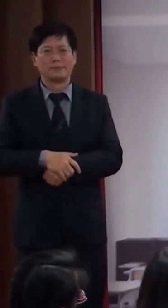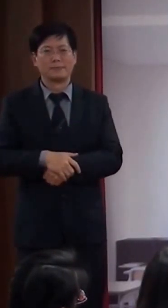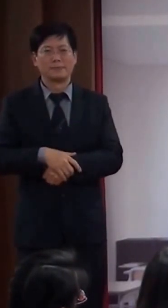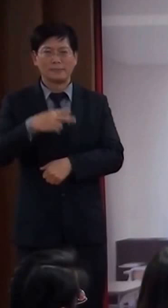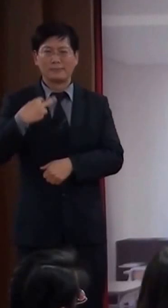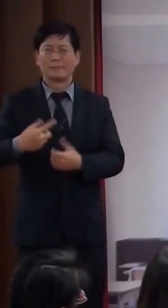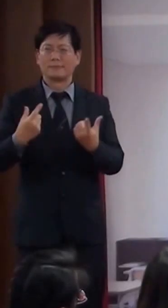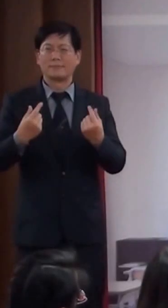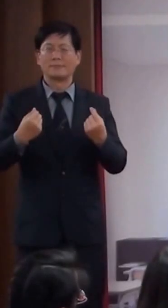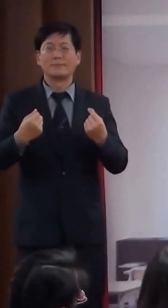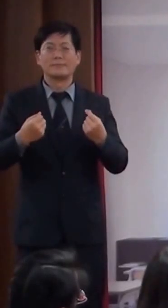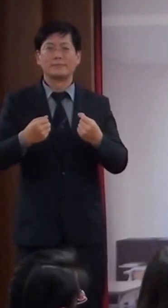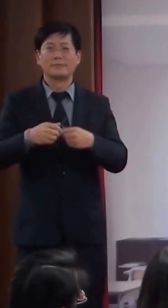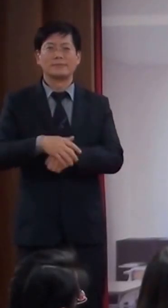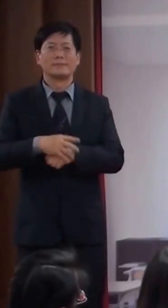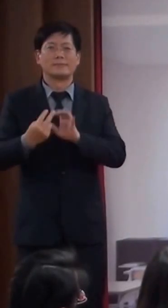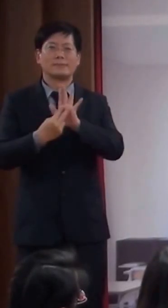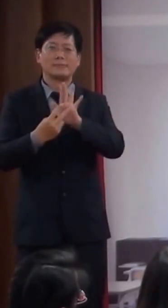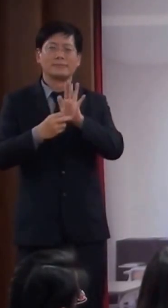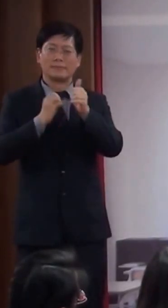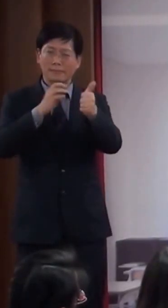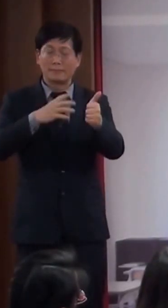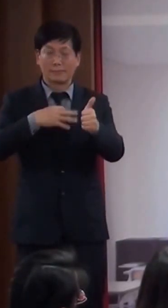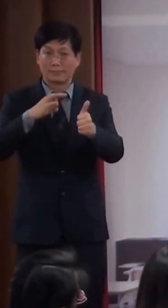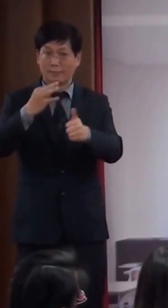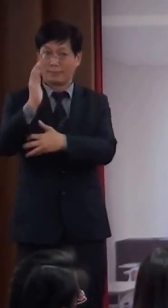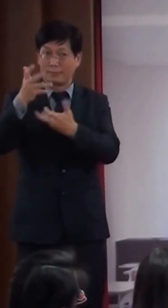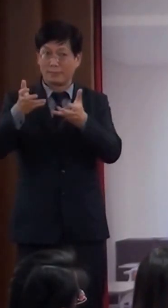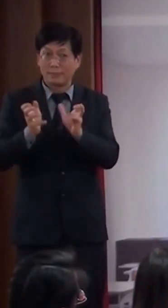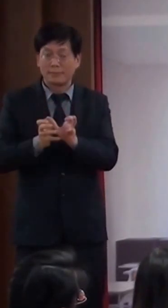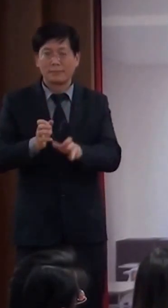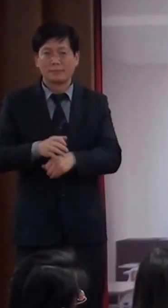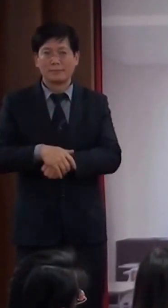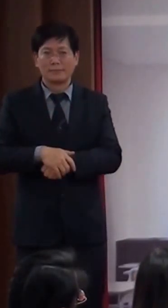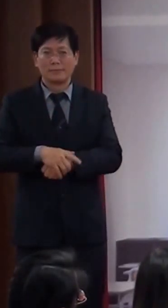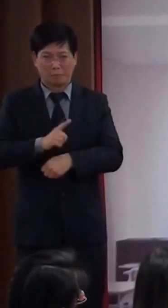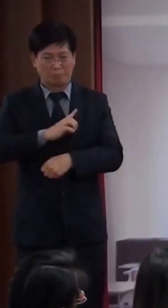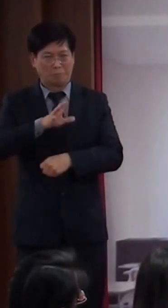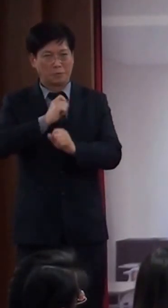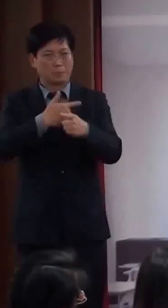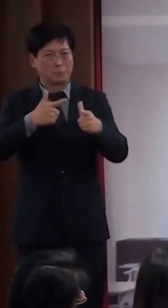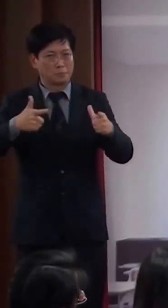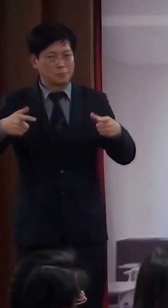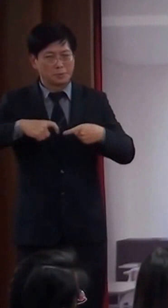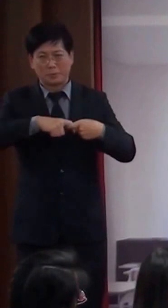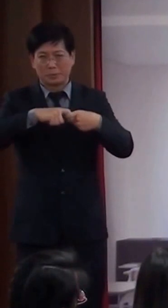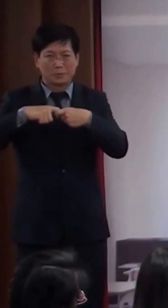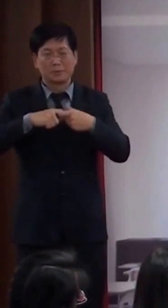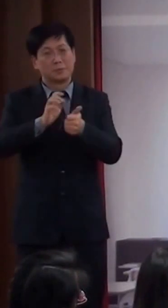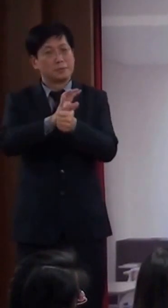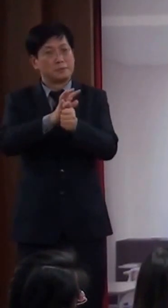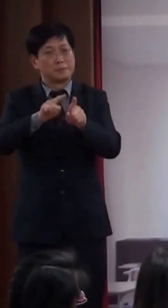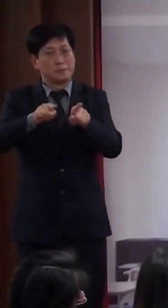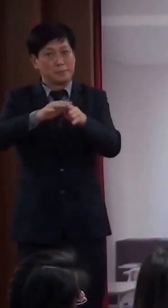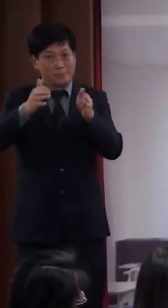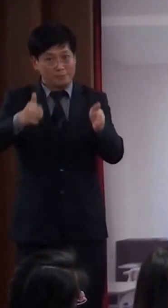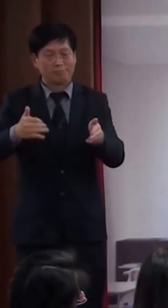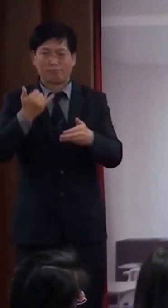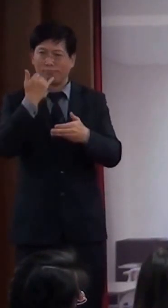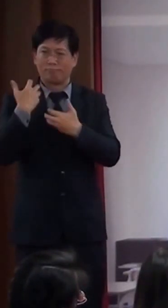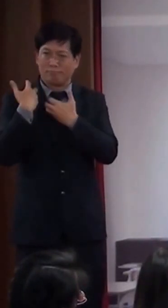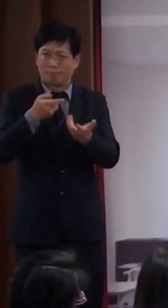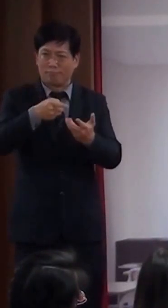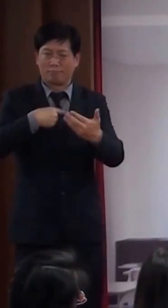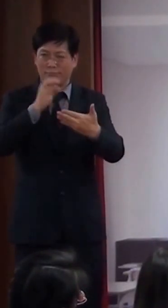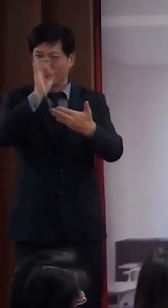跟各位朋友讲，财政部呢有一个整合的服务平台，哈，透过那个服务平台的